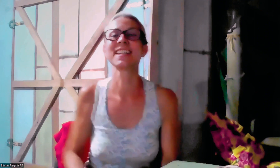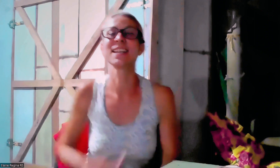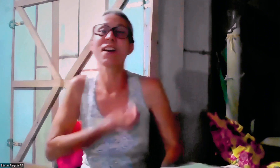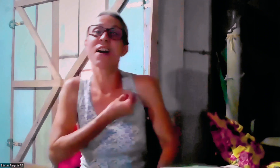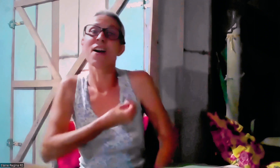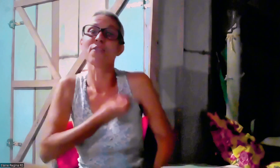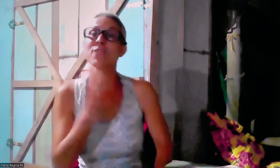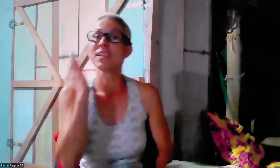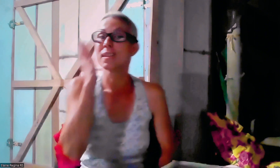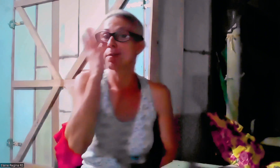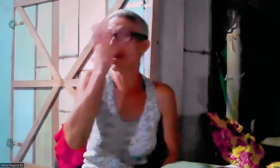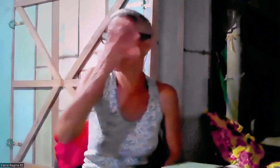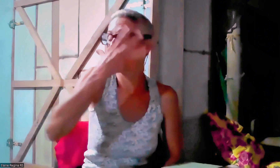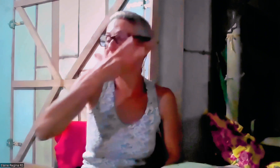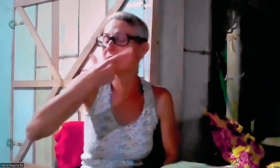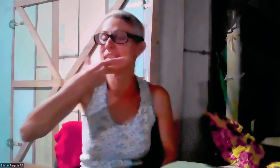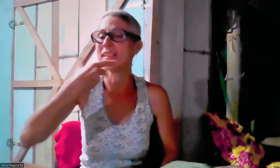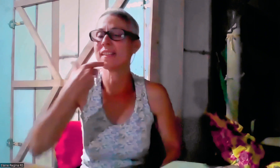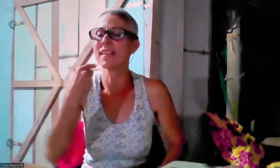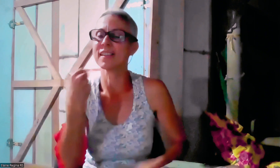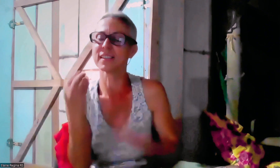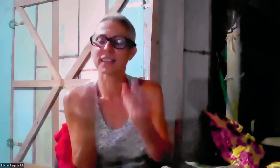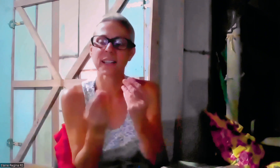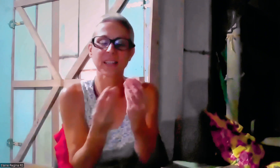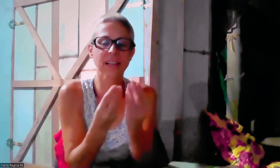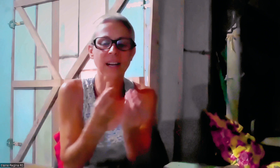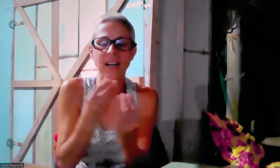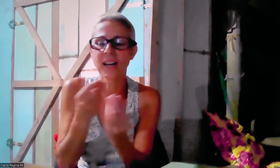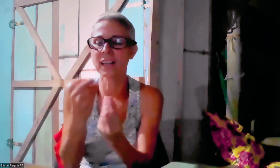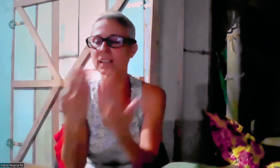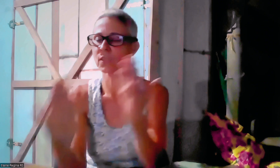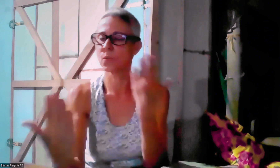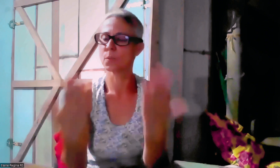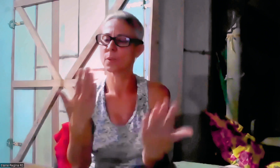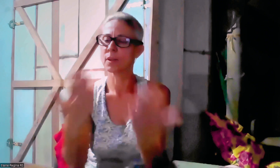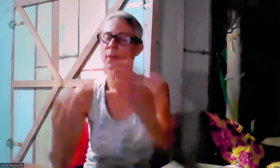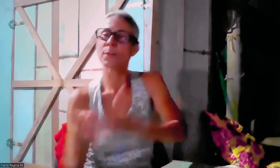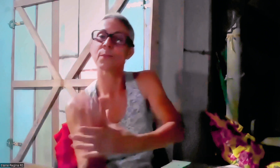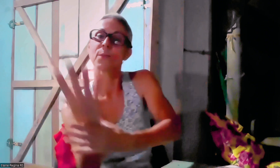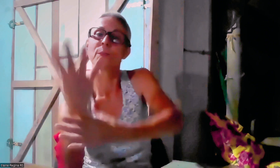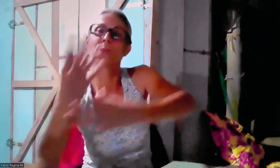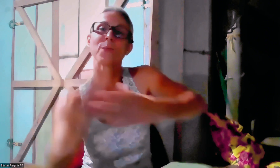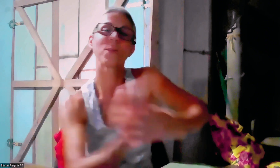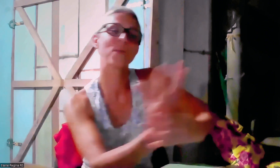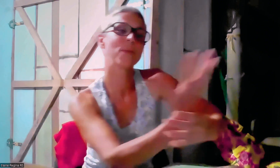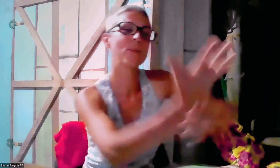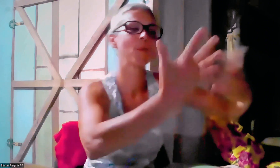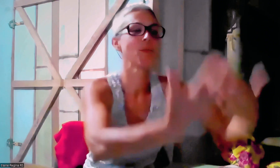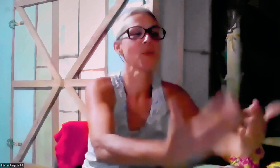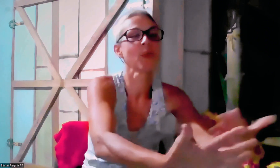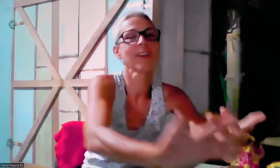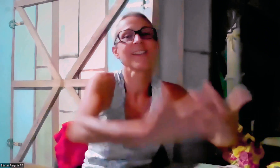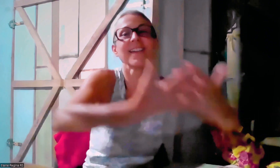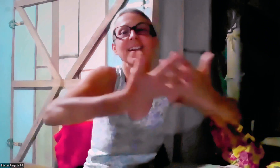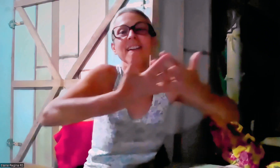A vida é boa, é delicada e eu já quis compará-la. Muitas rosas, todas juntas num